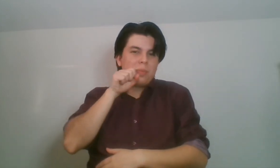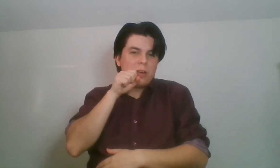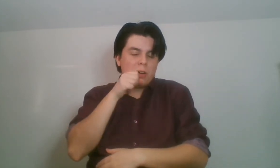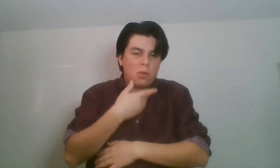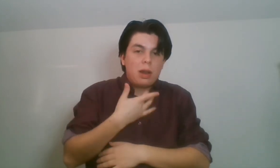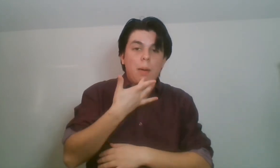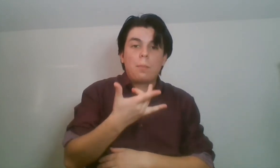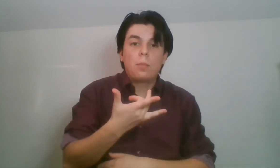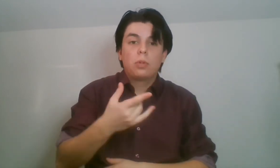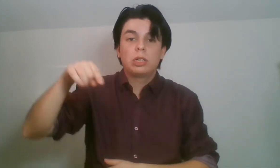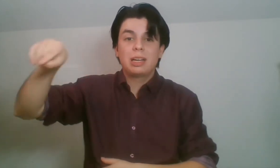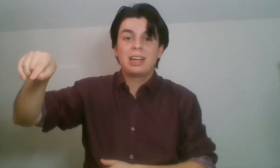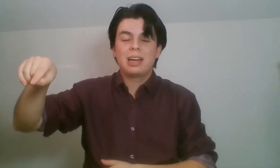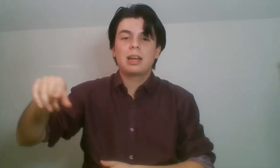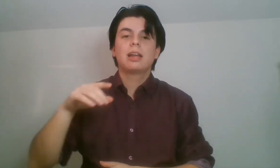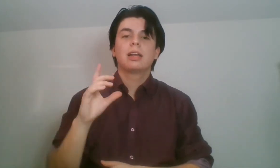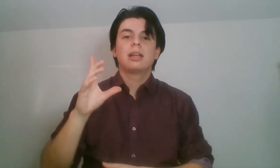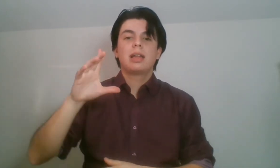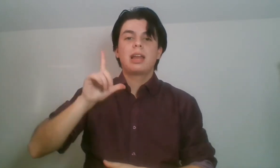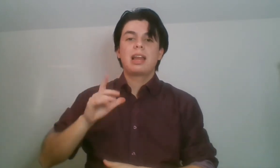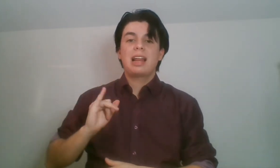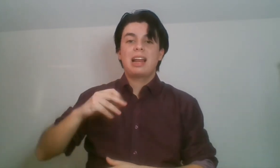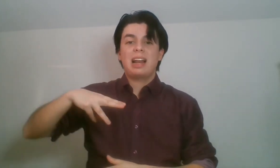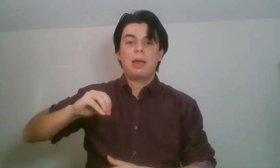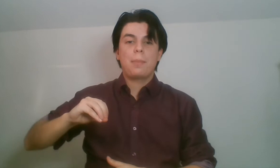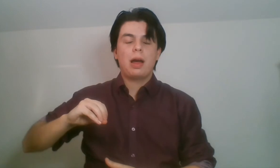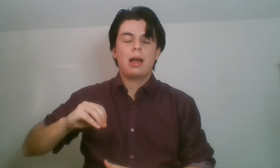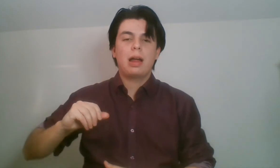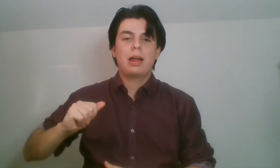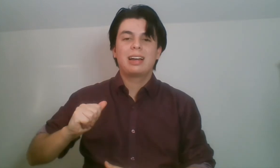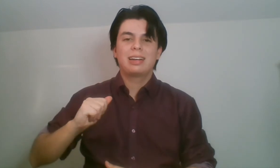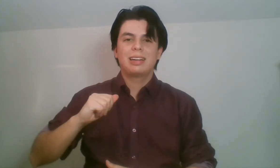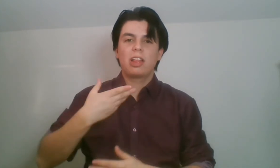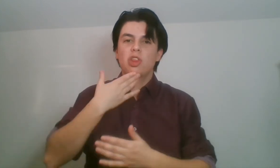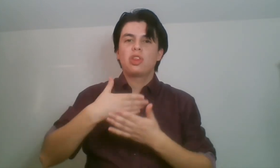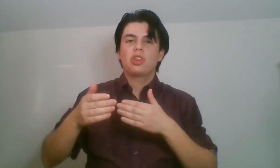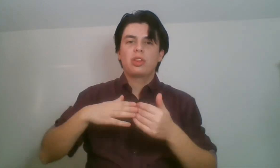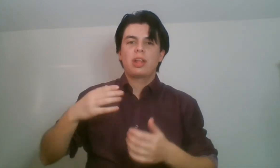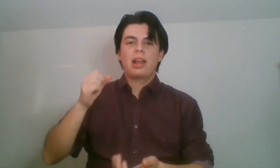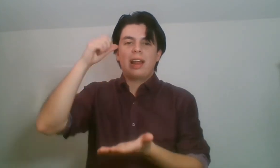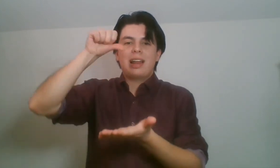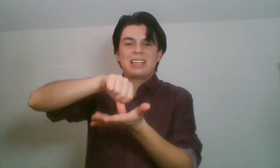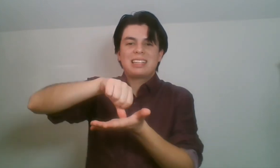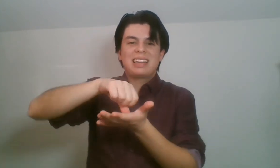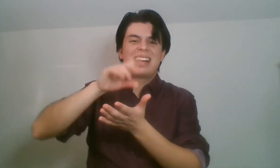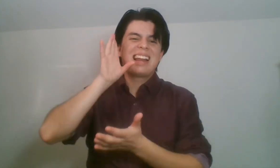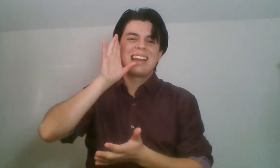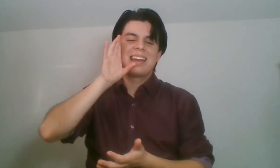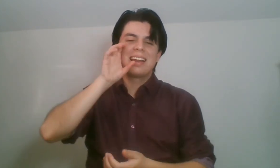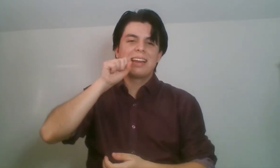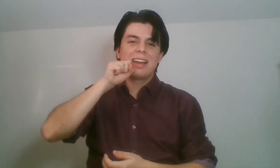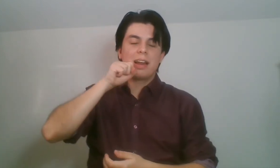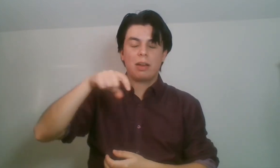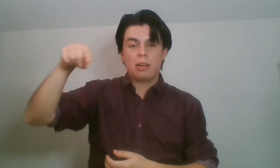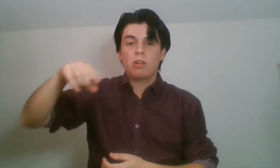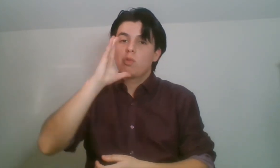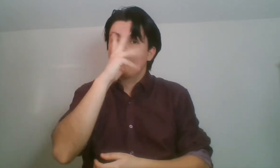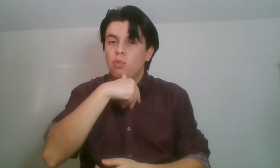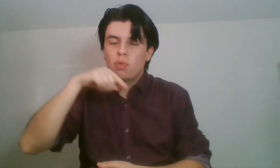del Perú me dijo que con vergüenza asistía como peruano, porque en Lima no existe aún ninguna gran avenida ni